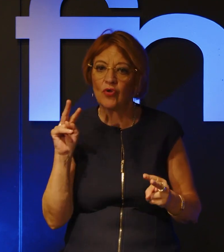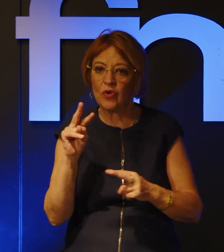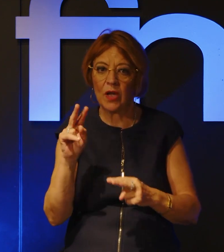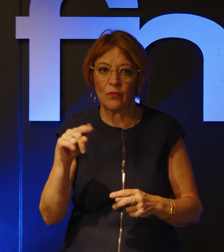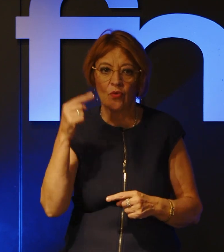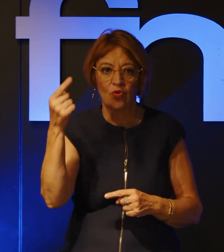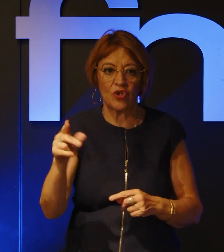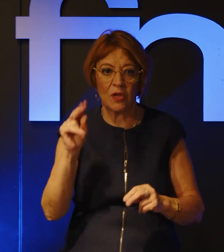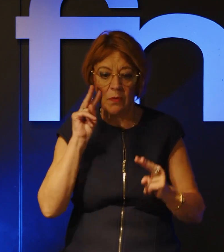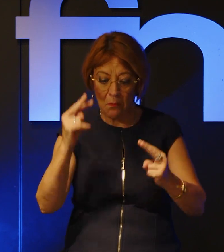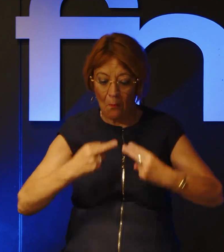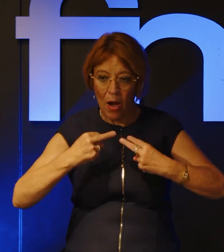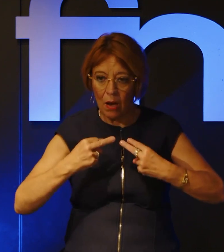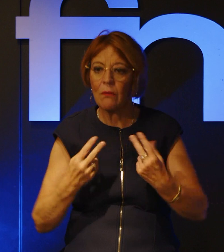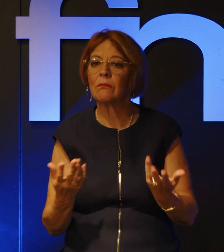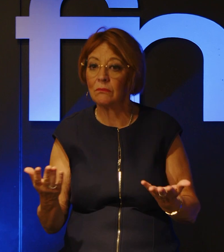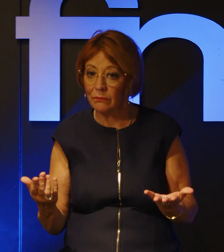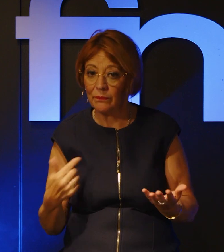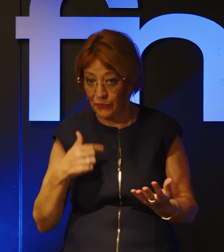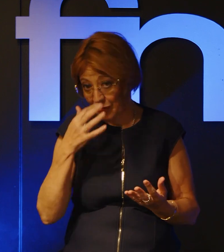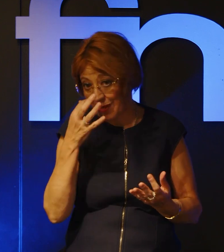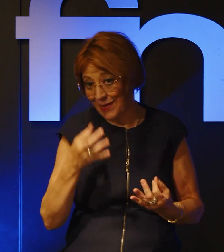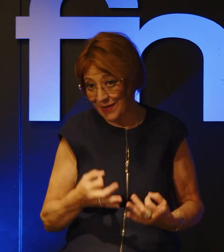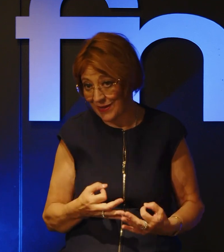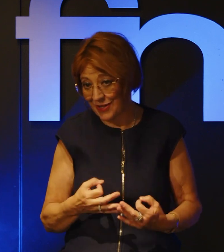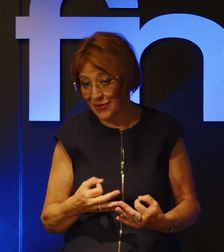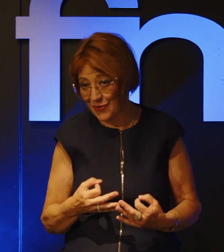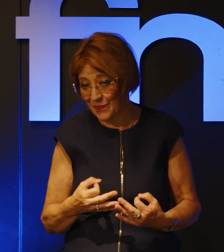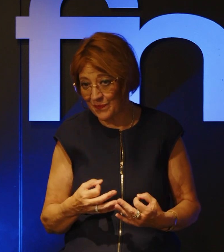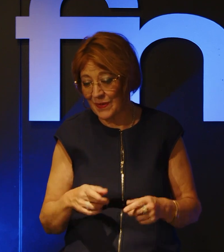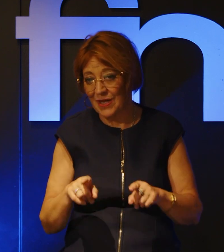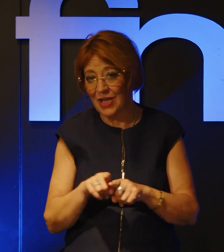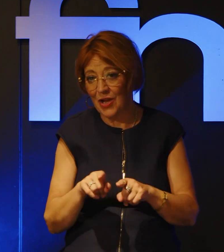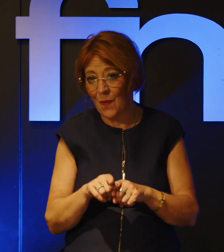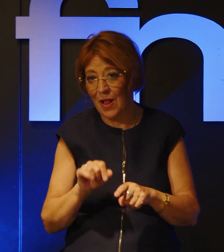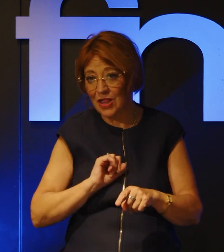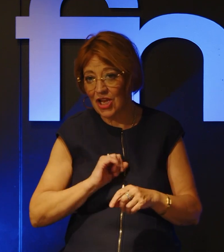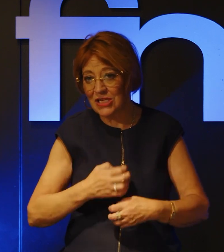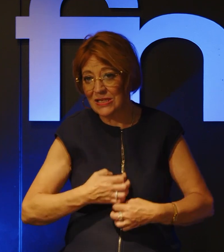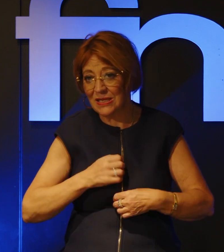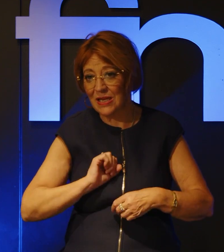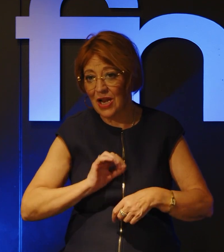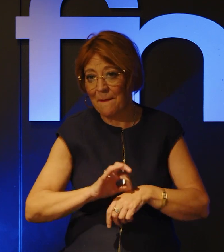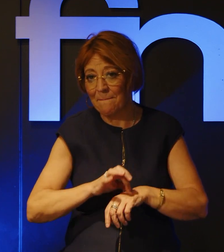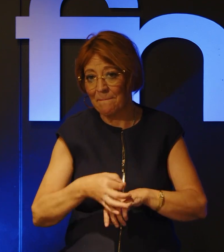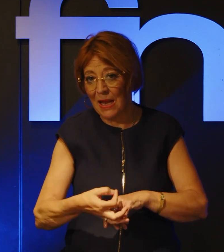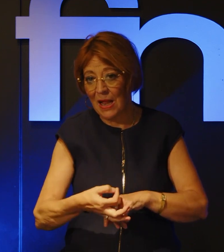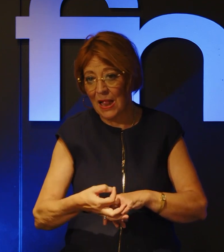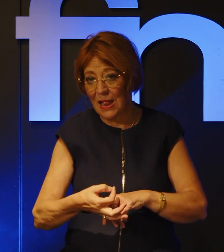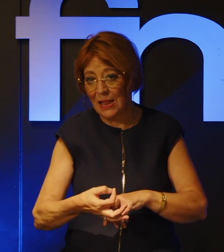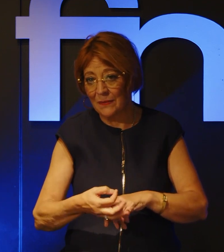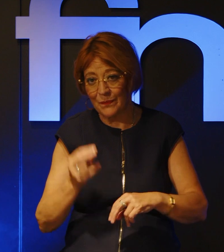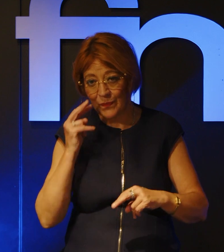os outros e para nós e como eu acredito que é como nos sentimos na nossa própria pele portanto